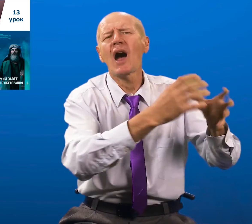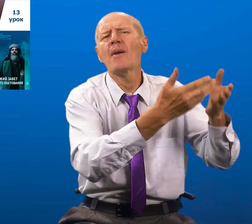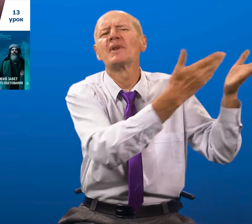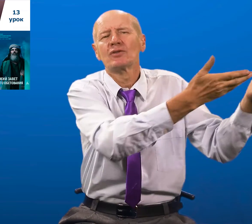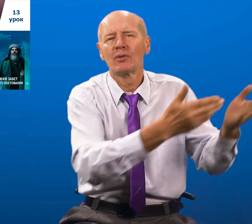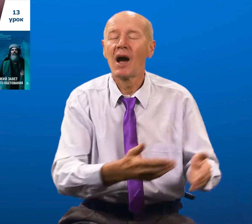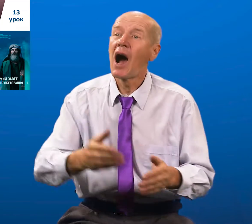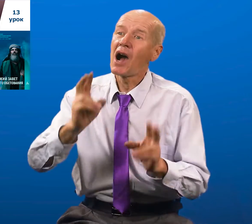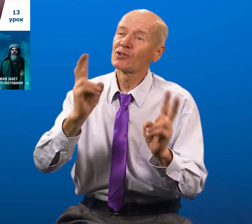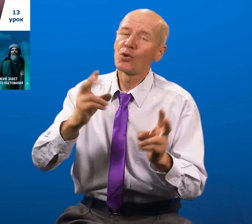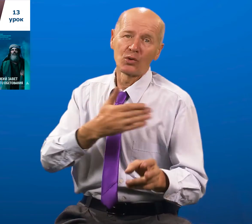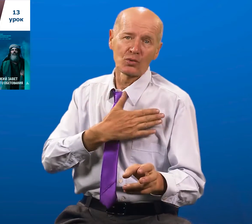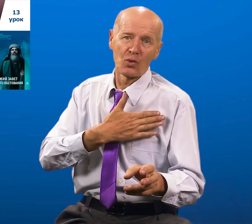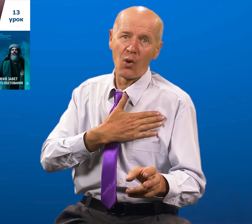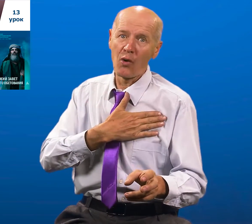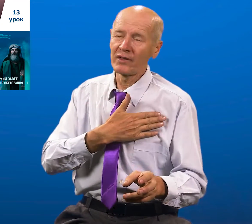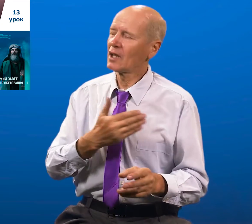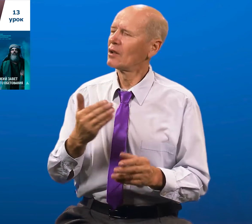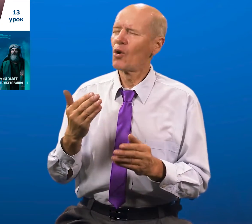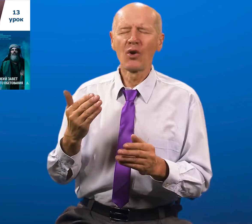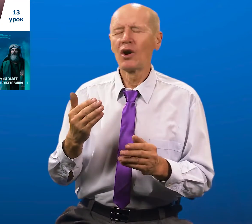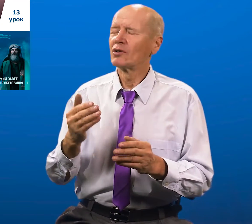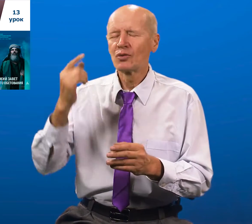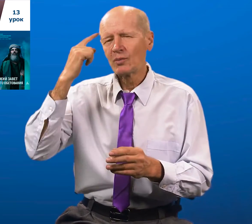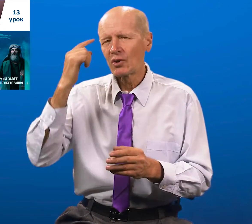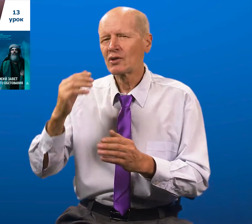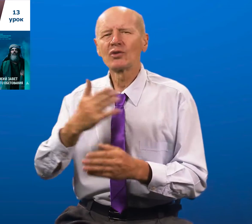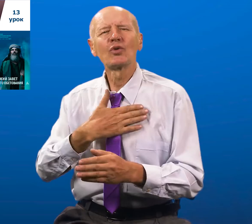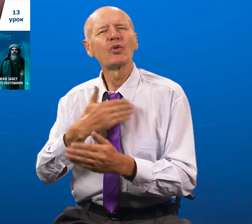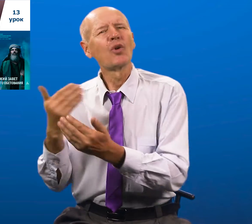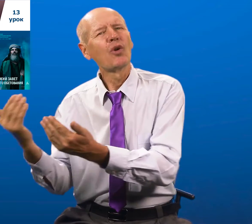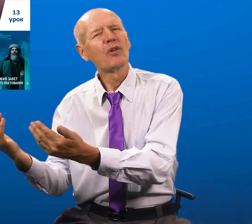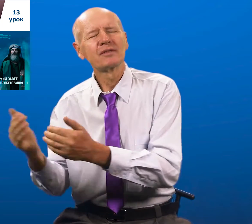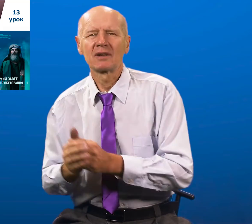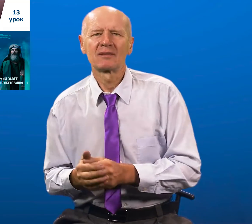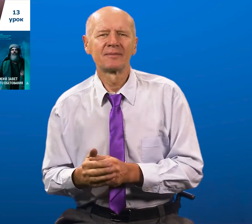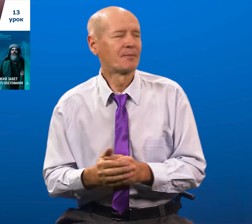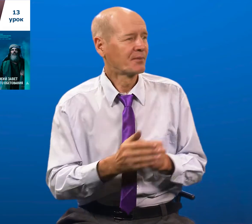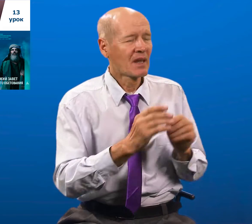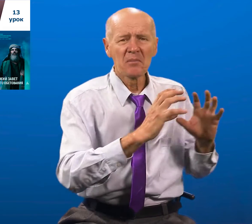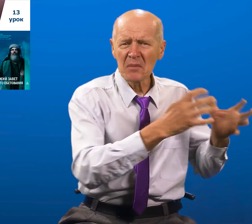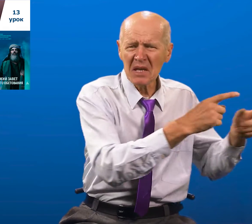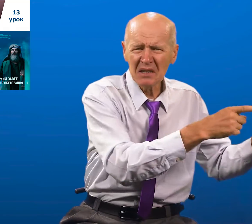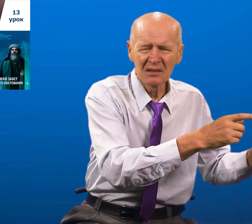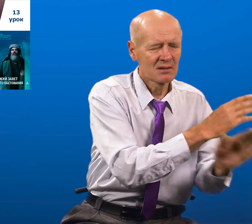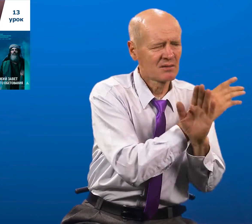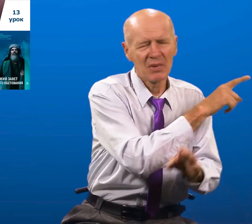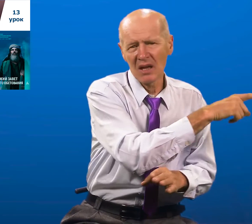духовном. Помышления плотские — суть смерть, а помышления духовные — жизнь и